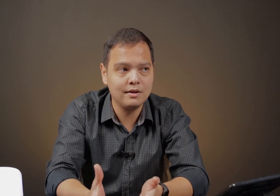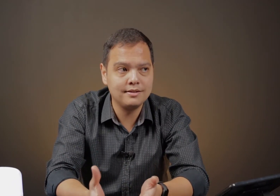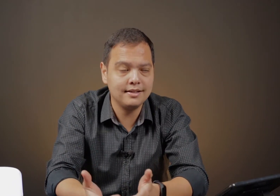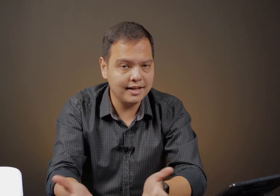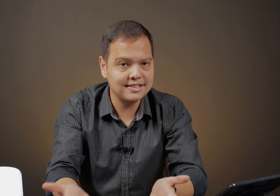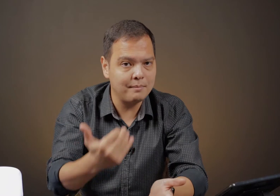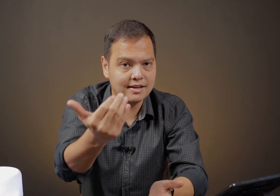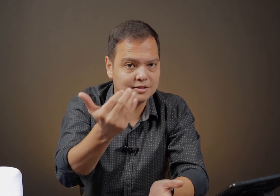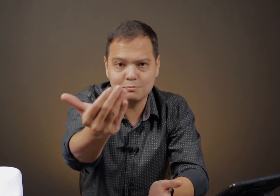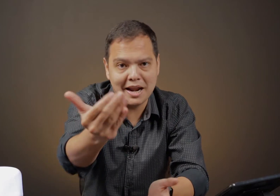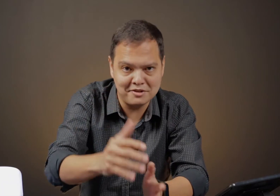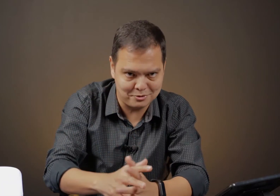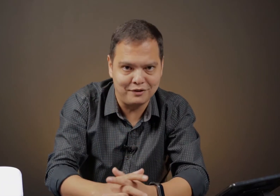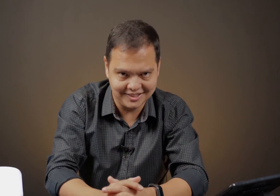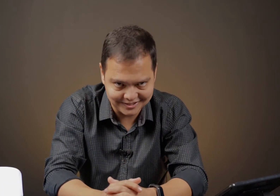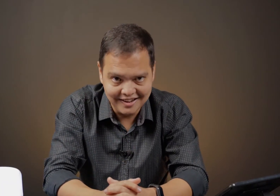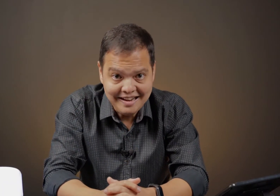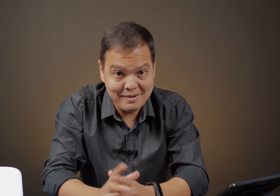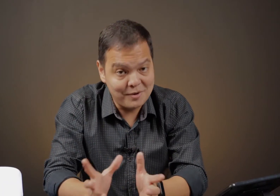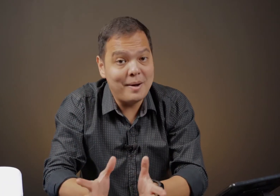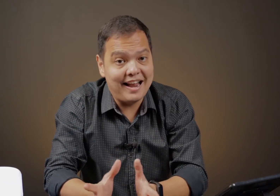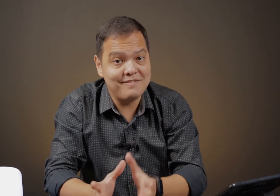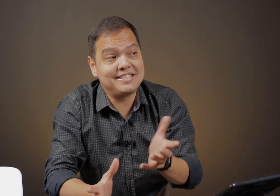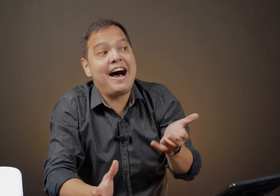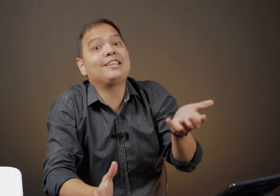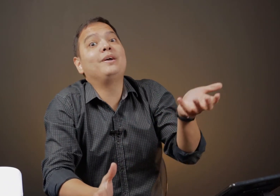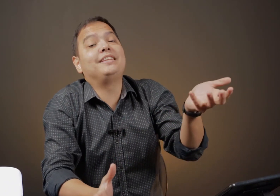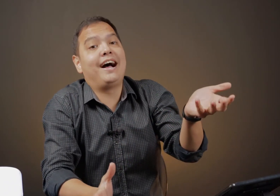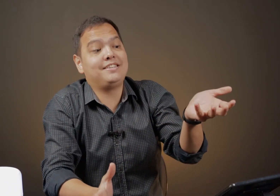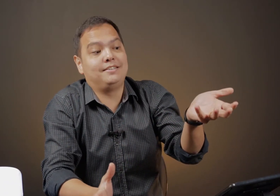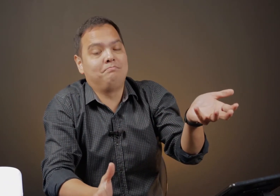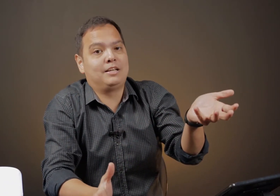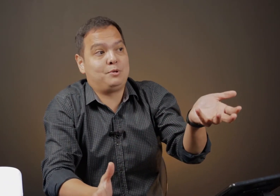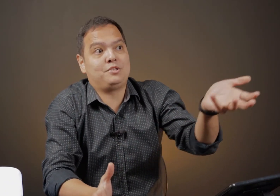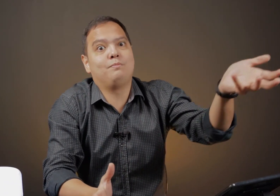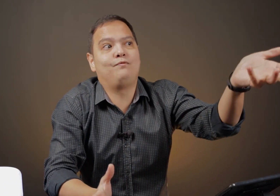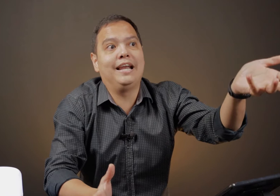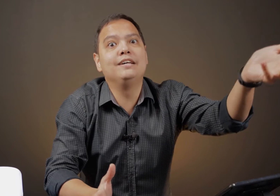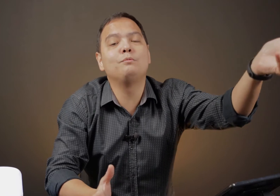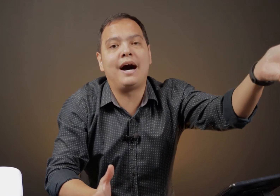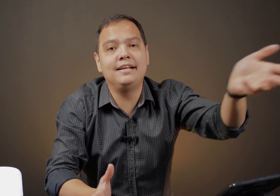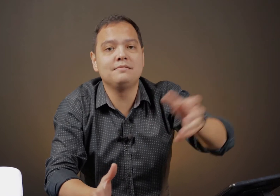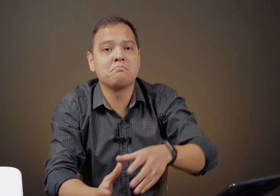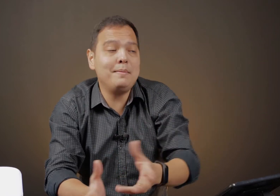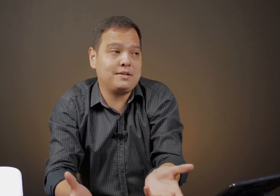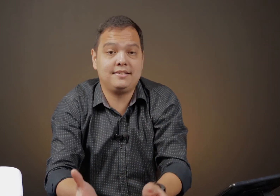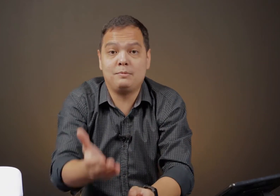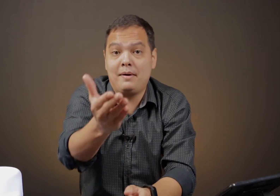você ainda nem sabe o que são essas palavras que eu estou falando. Mas são palavras da atualidade que as pessoas estão falando mais e pode ser que seja uma palavra que